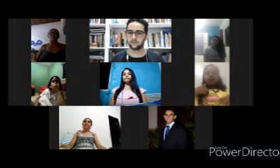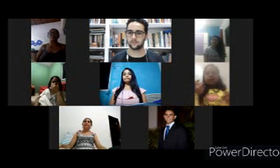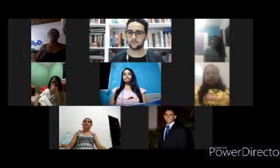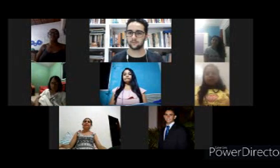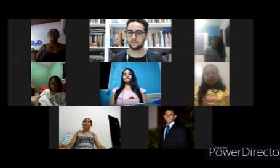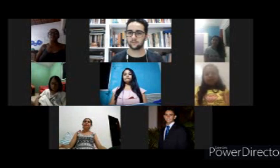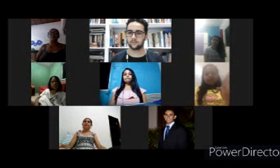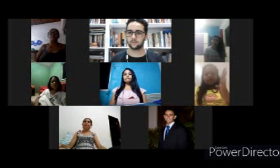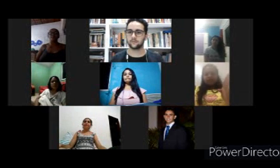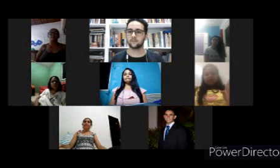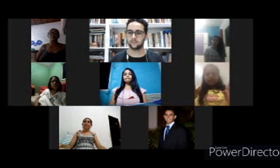Eu nasci